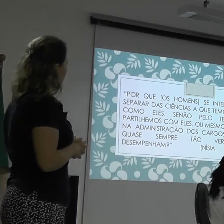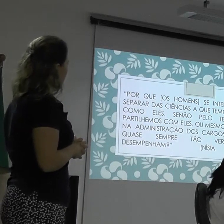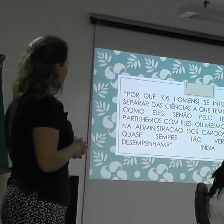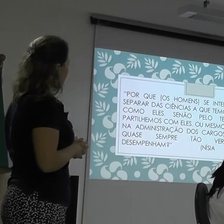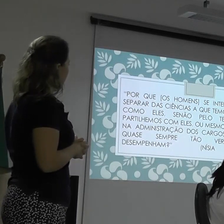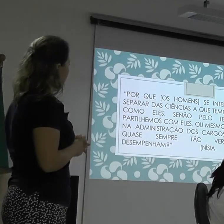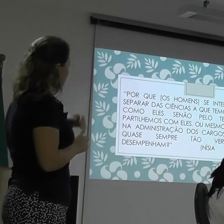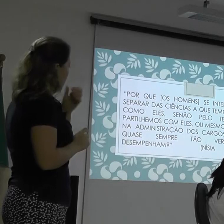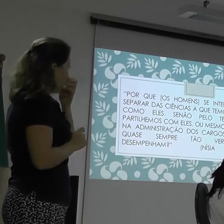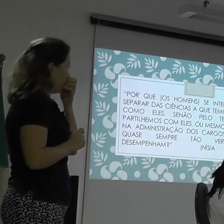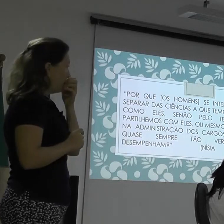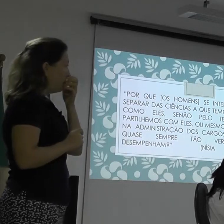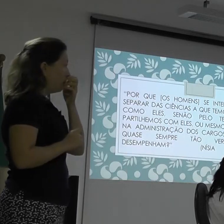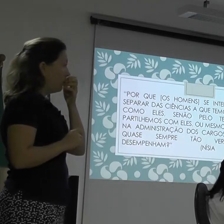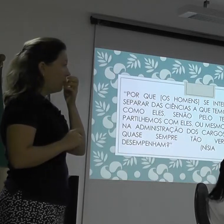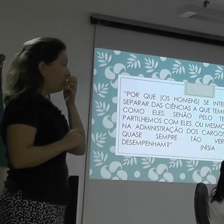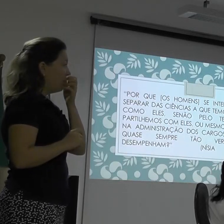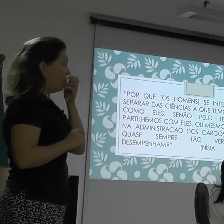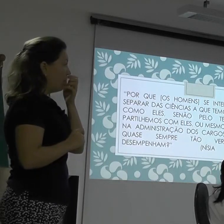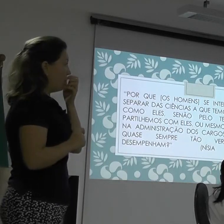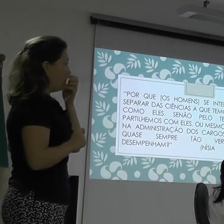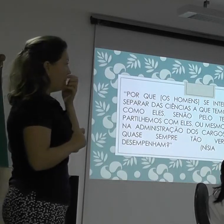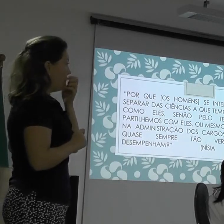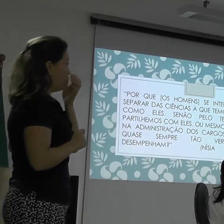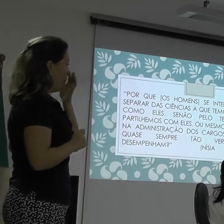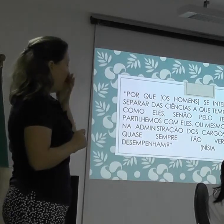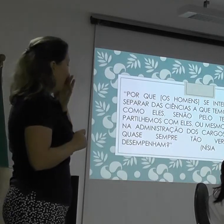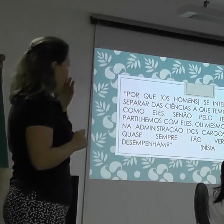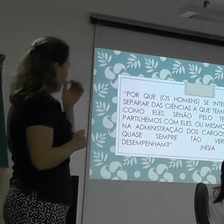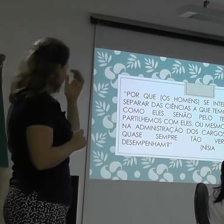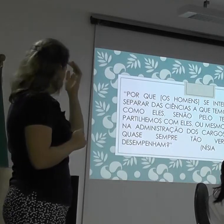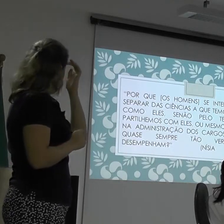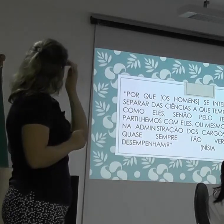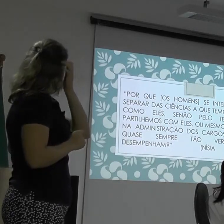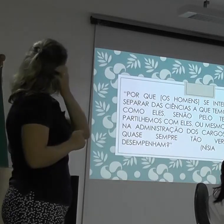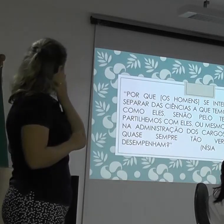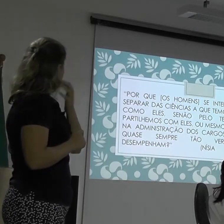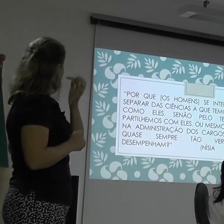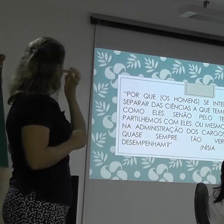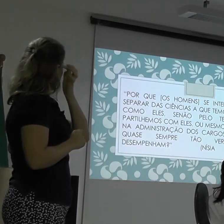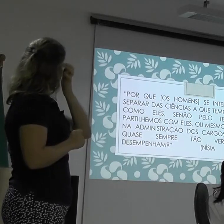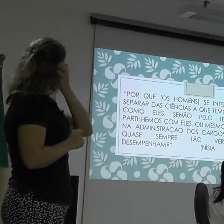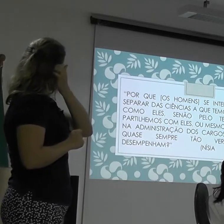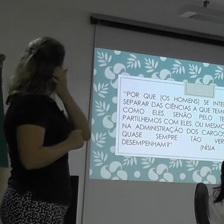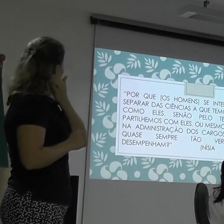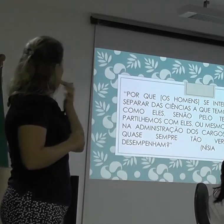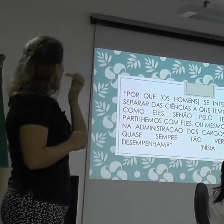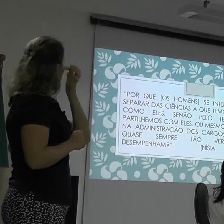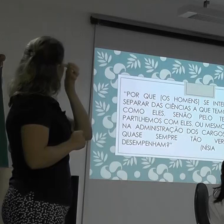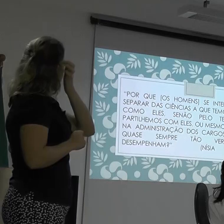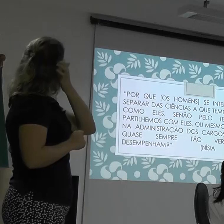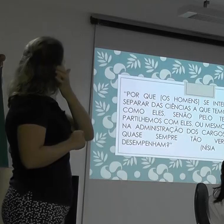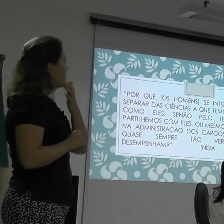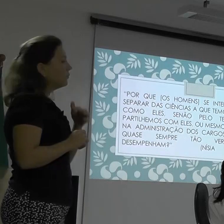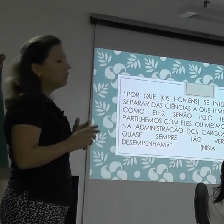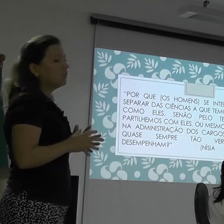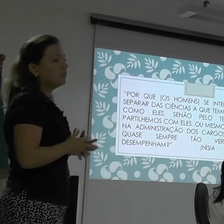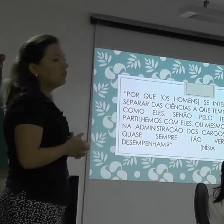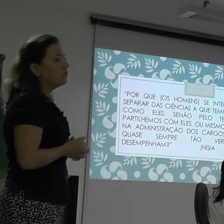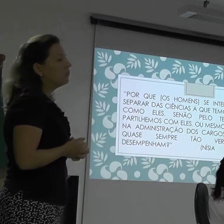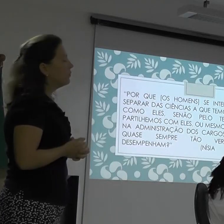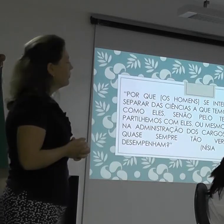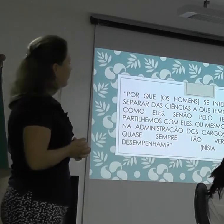eles, se não pelo temor de que partilhemos com eles, ou mesmo os excedamos